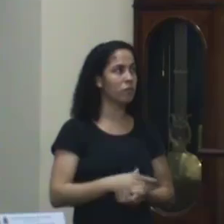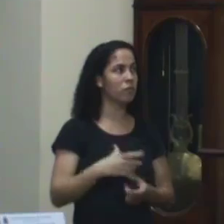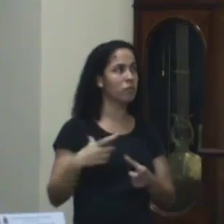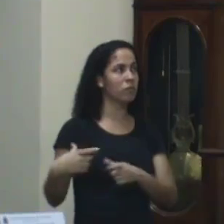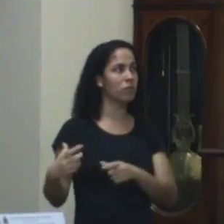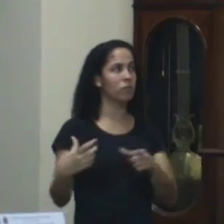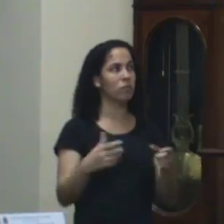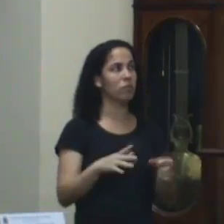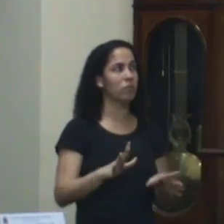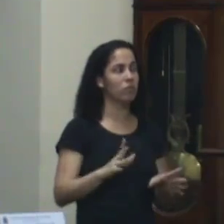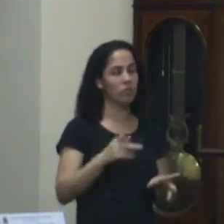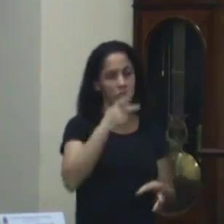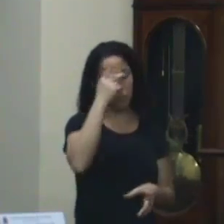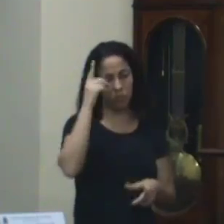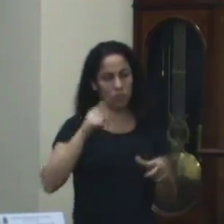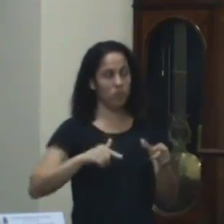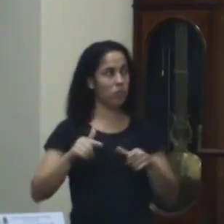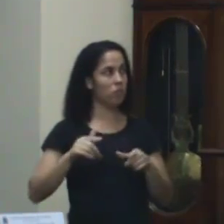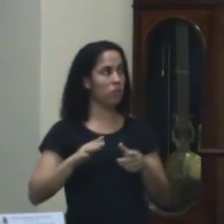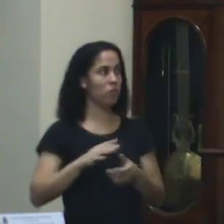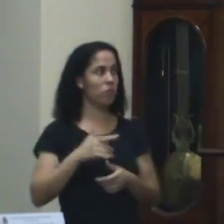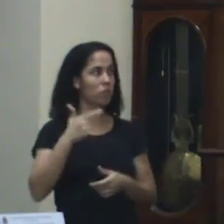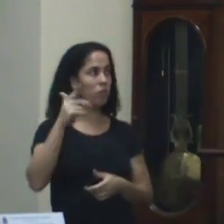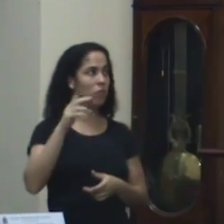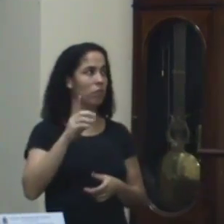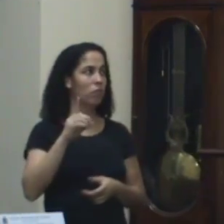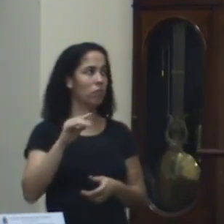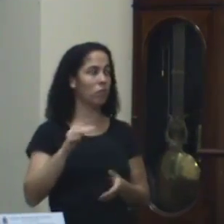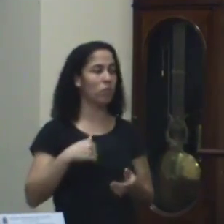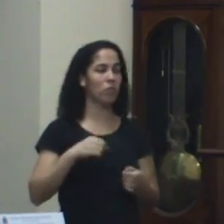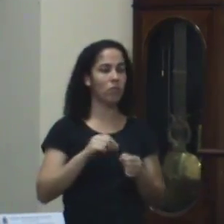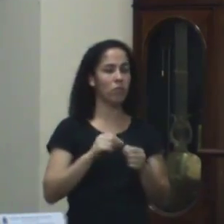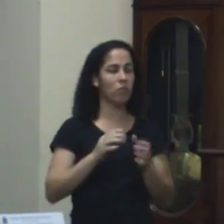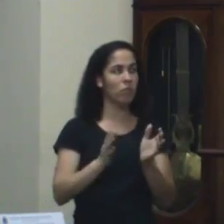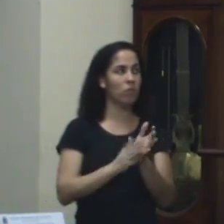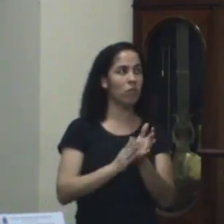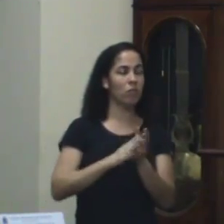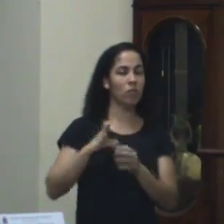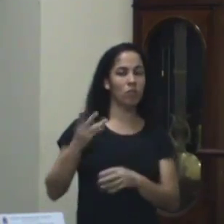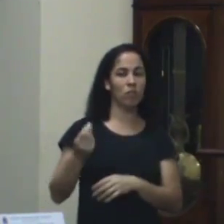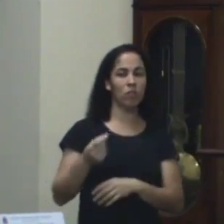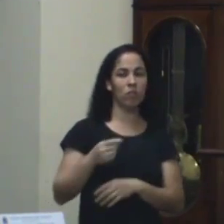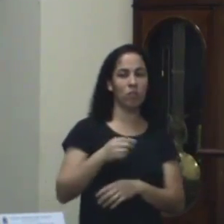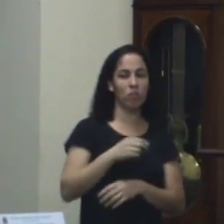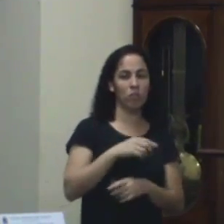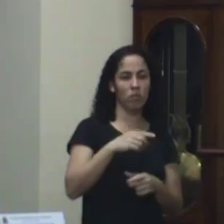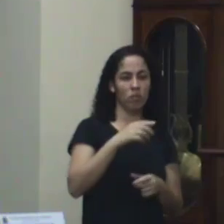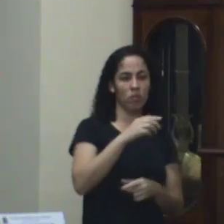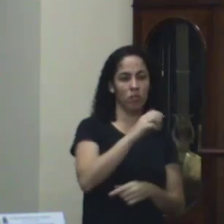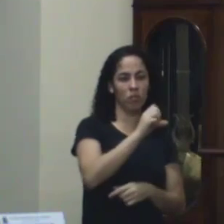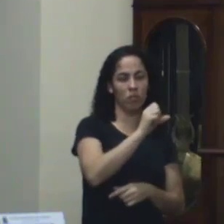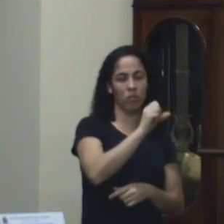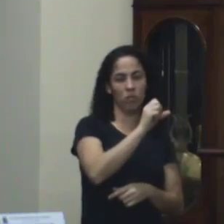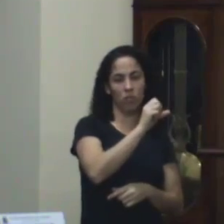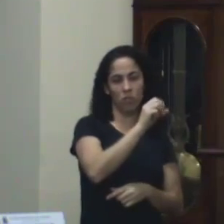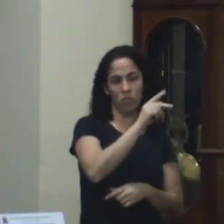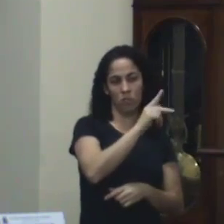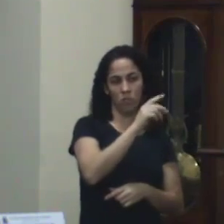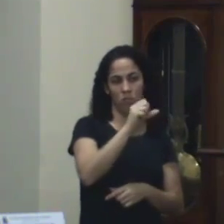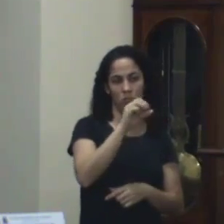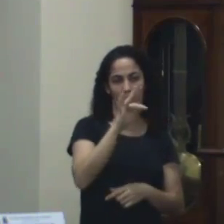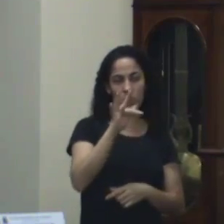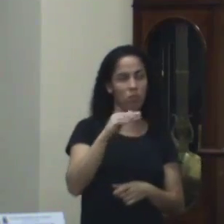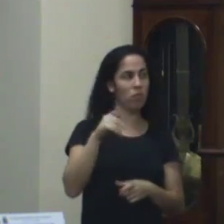dos funcionários, muito pelo contrário, outro dia mesmo fiz uma moção de aplauso a todos os funcionários da SF de Conservatório. Eu estou